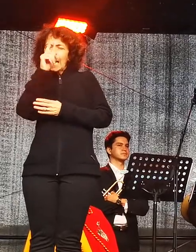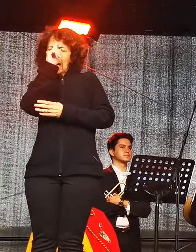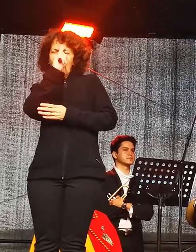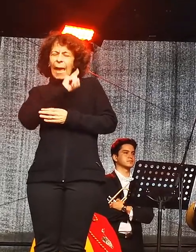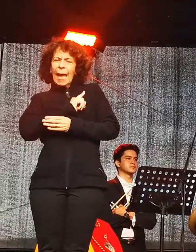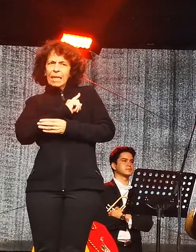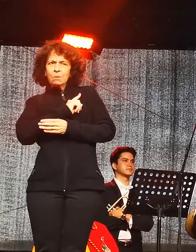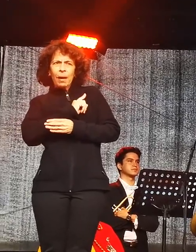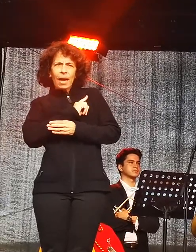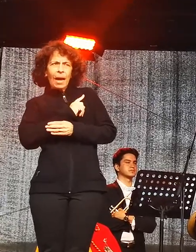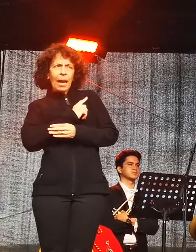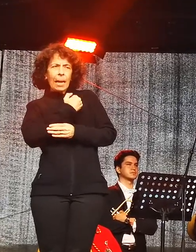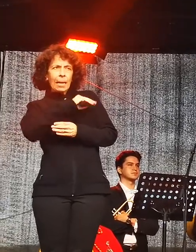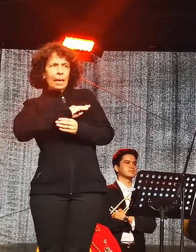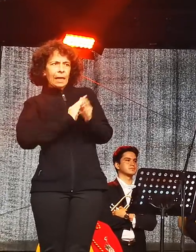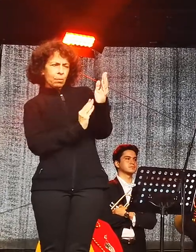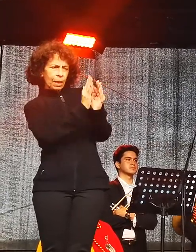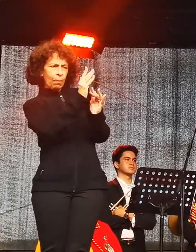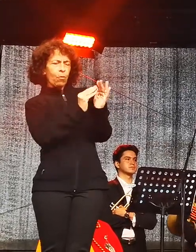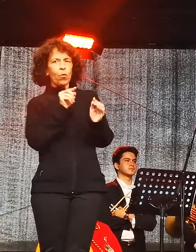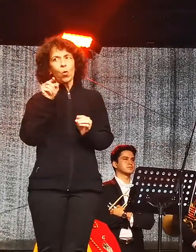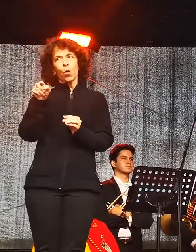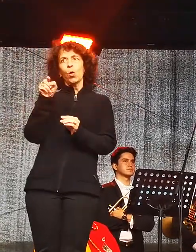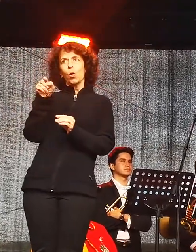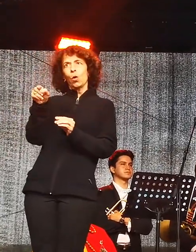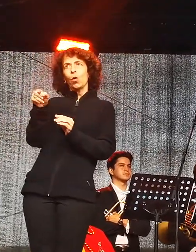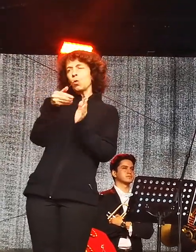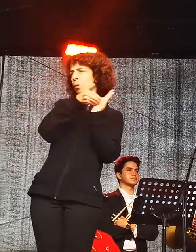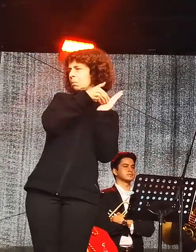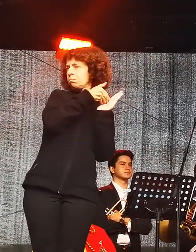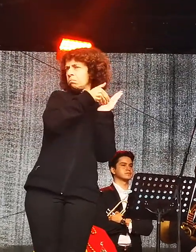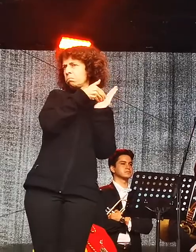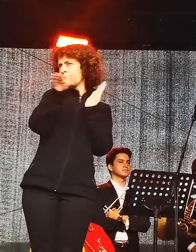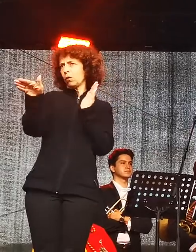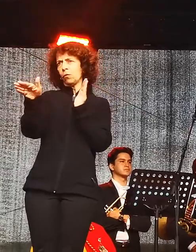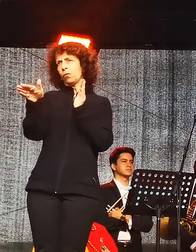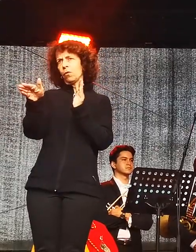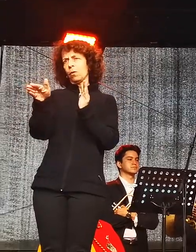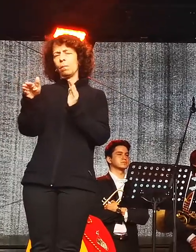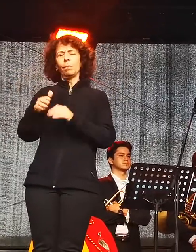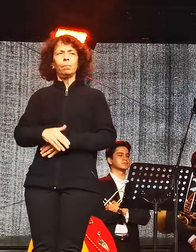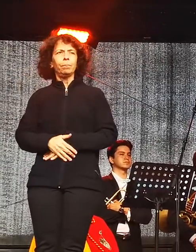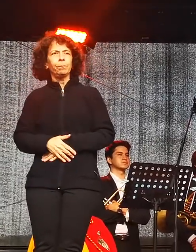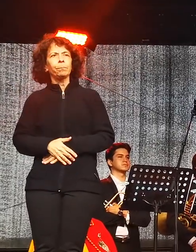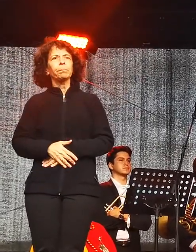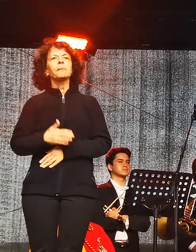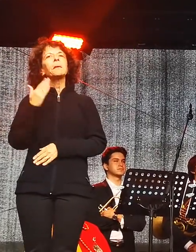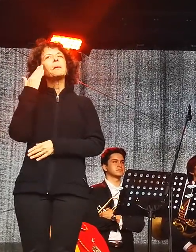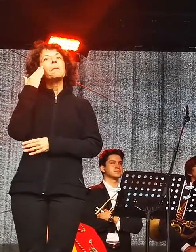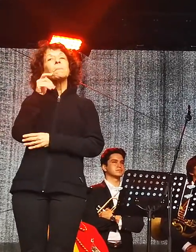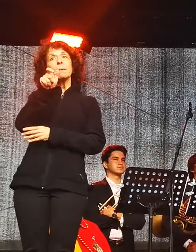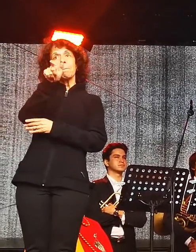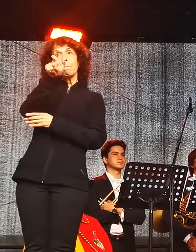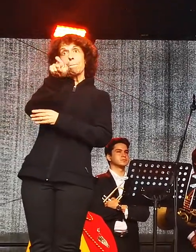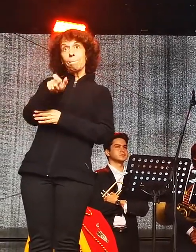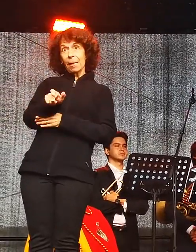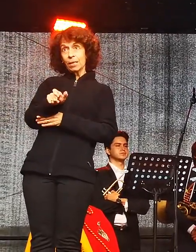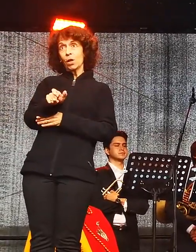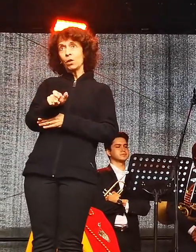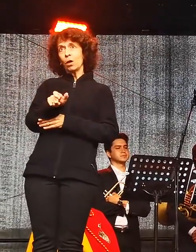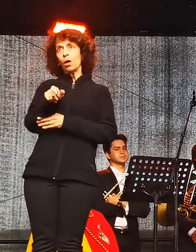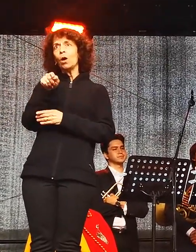d'un confédéré, on ne doit plus jamais le considérer comme membre d'une de nos communautés. Et celui qui, dans